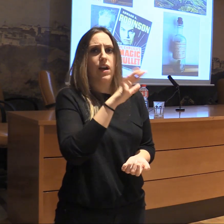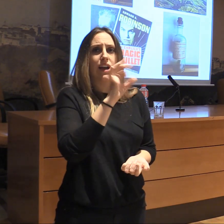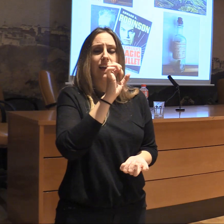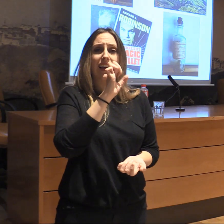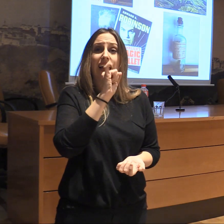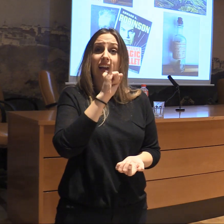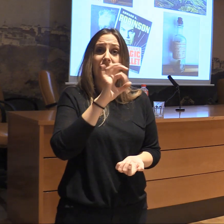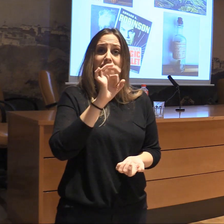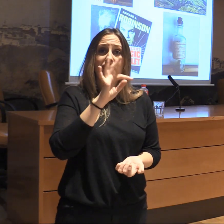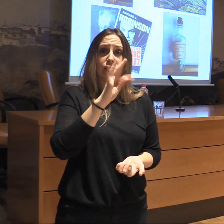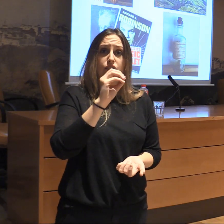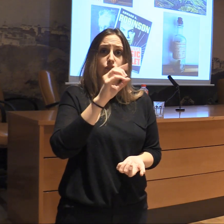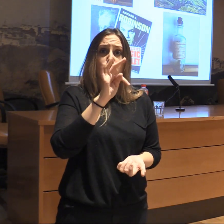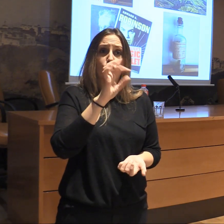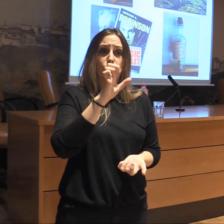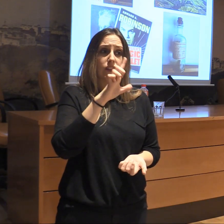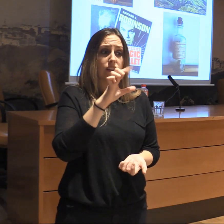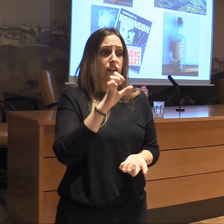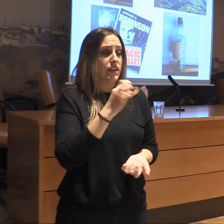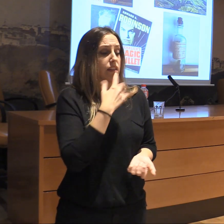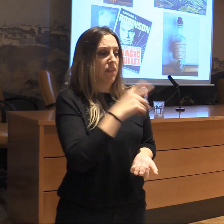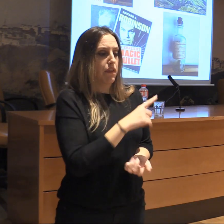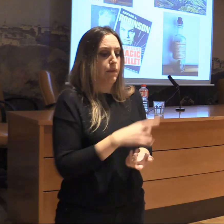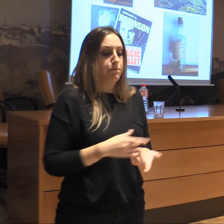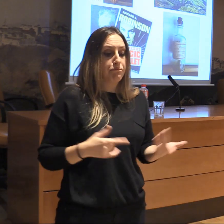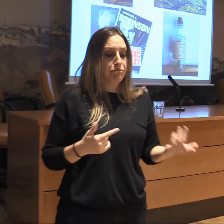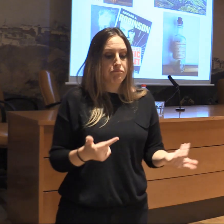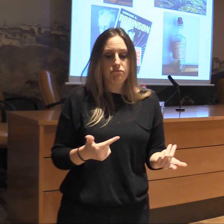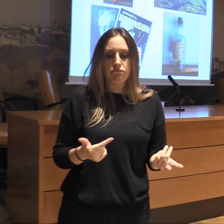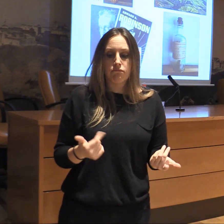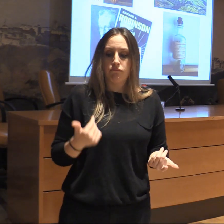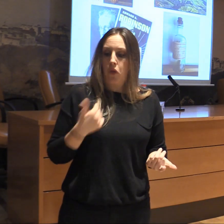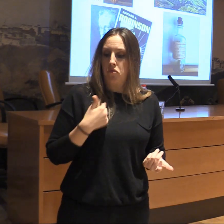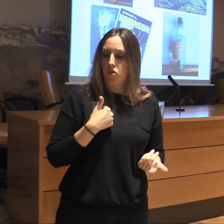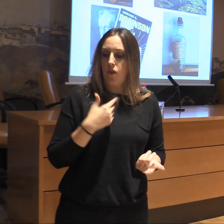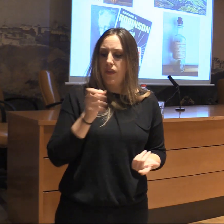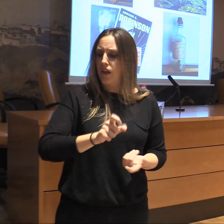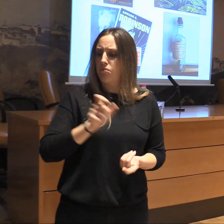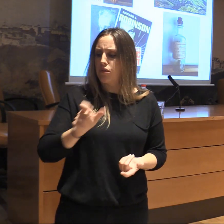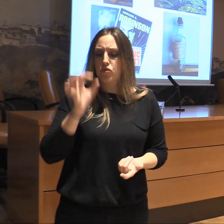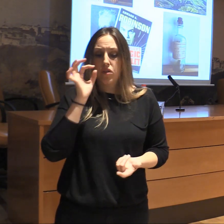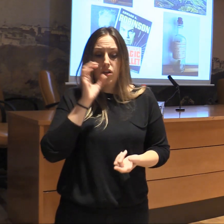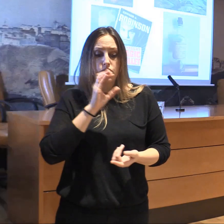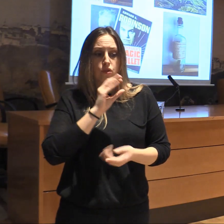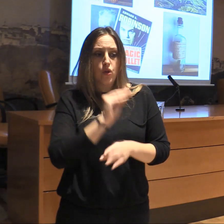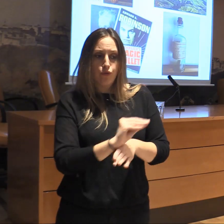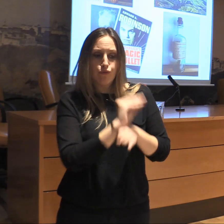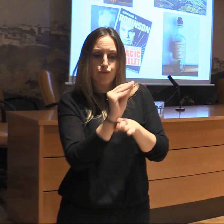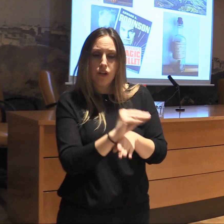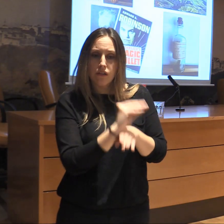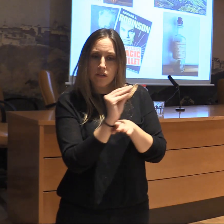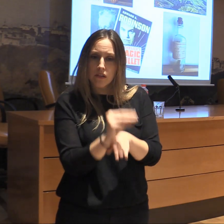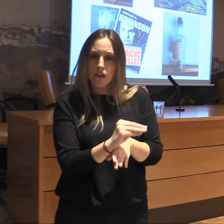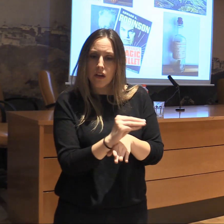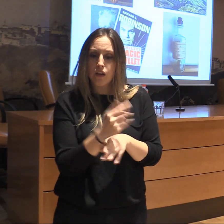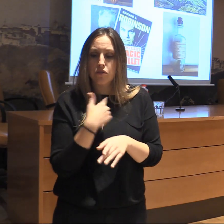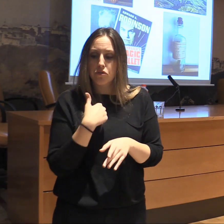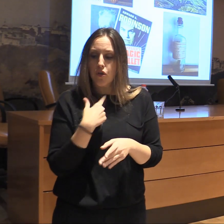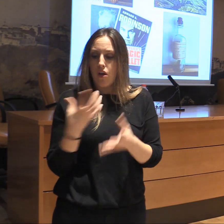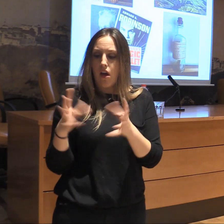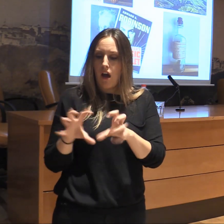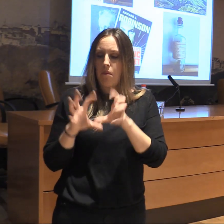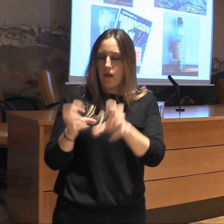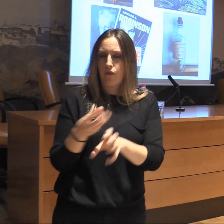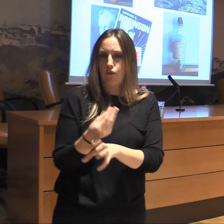decía que aprendía más de las curanderas y de las herboristas, y bueno, entrando a los hospitales y viendo las enfermedades y los síntomas